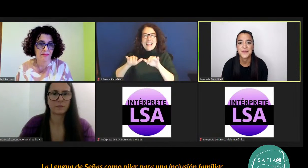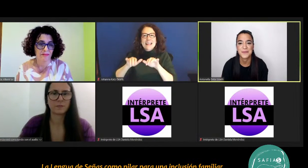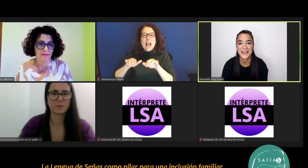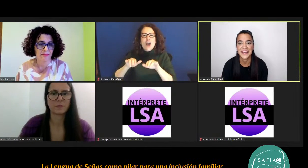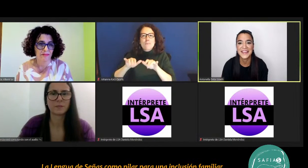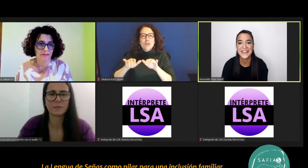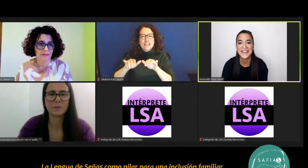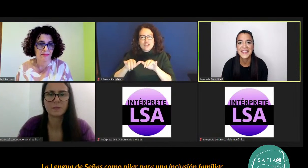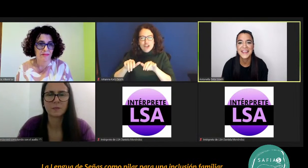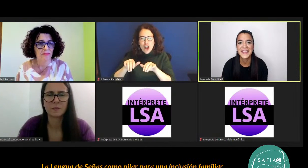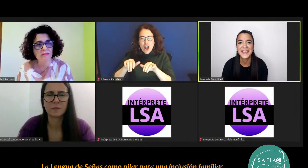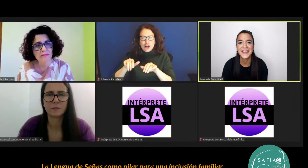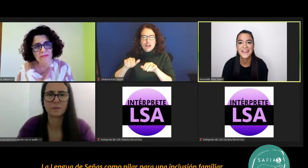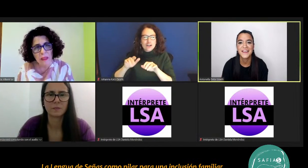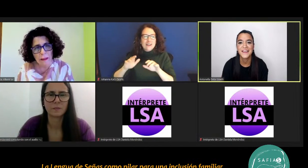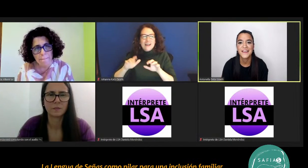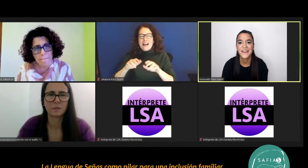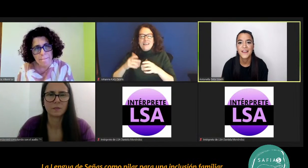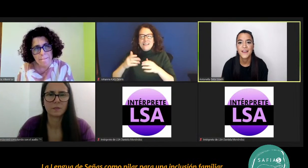a ver, espera,